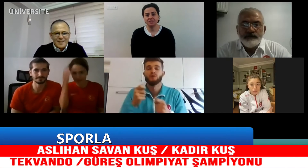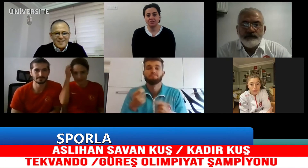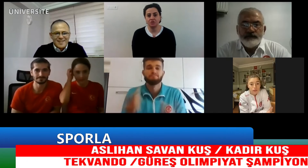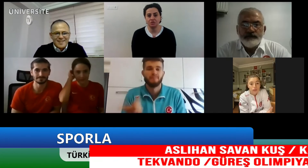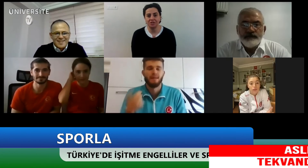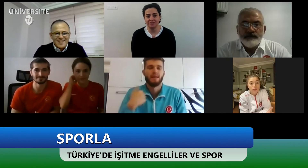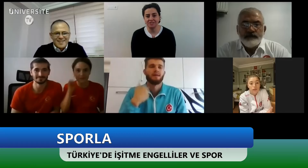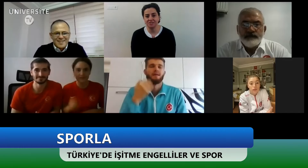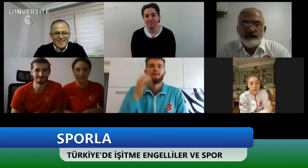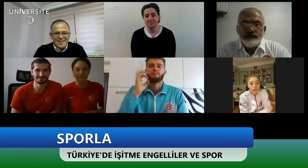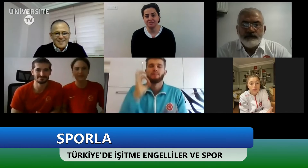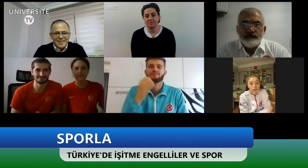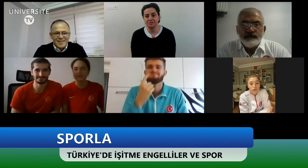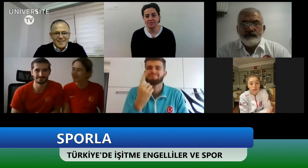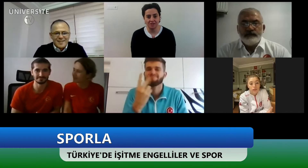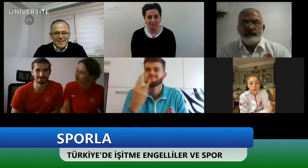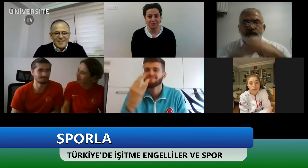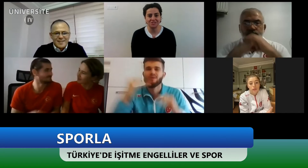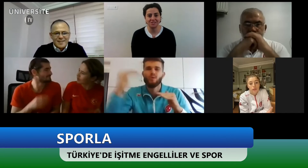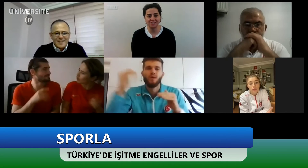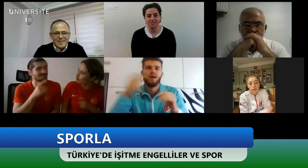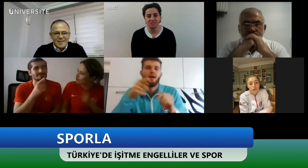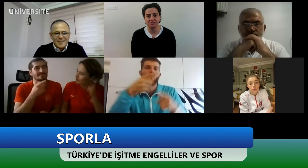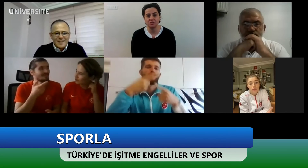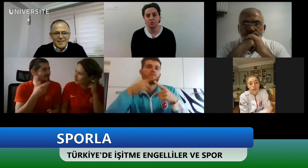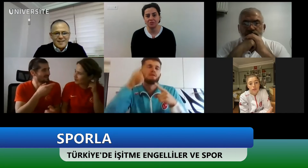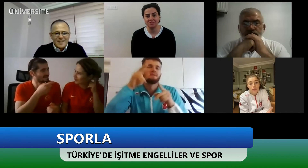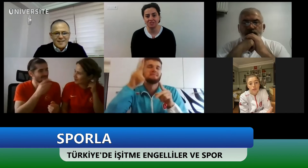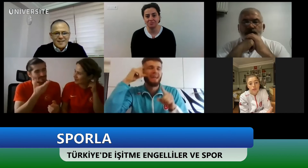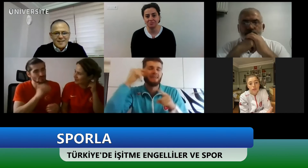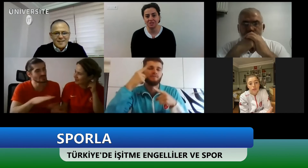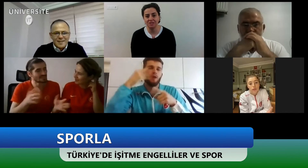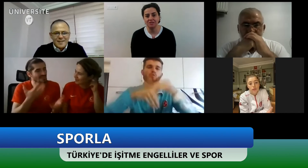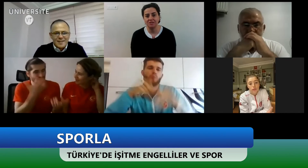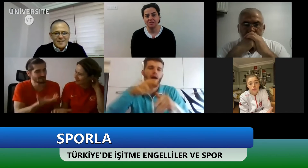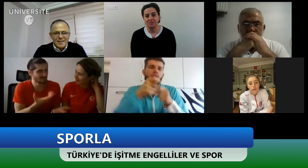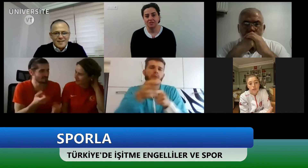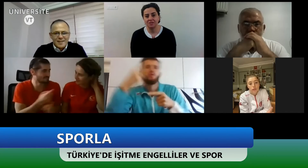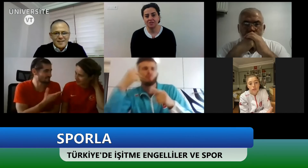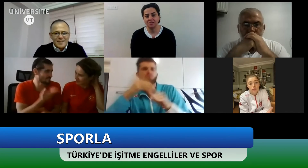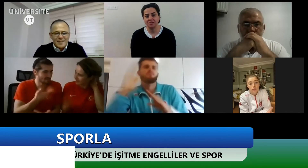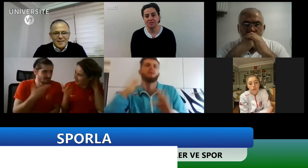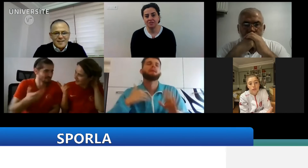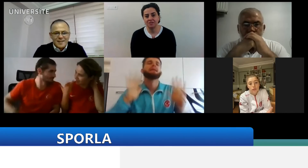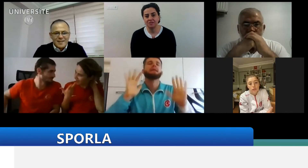Ben çocuklar için ya da altyapı için, gençler için söyleyebileceğim şey